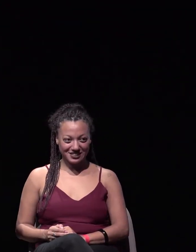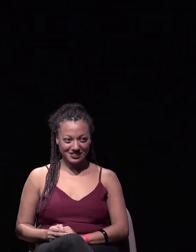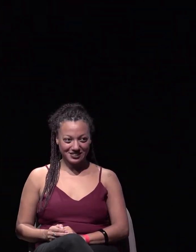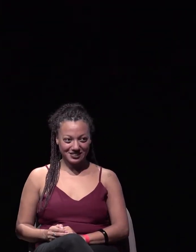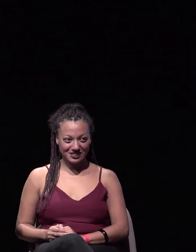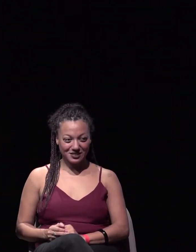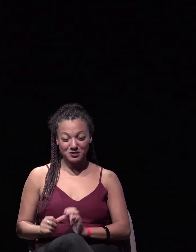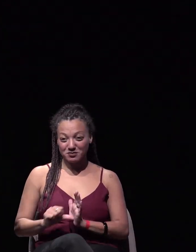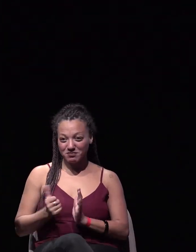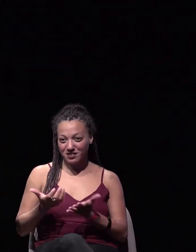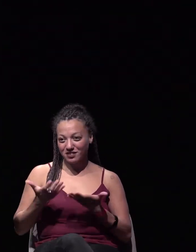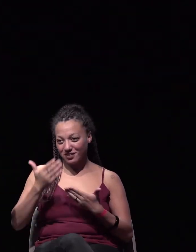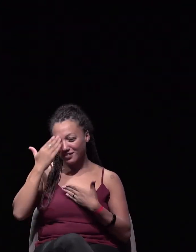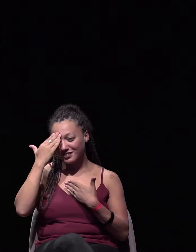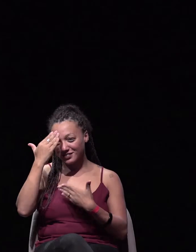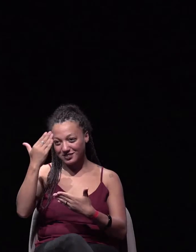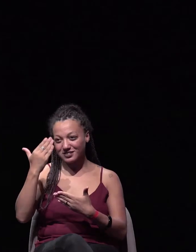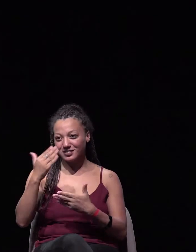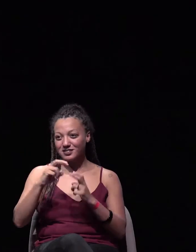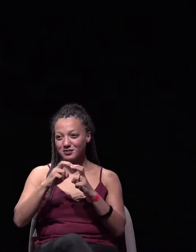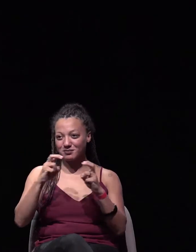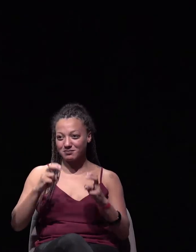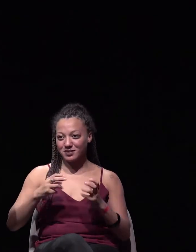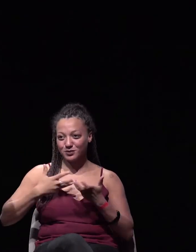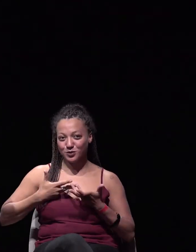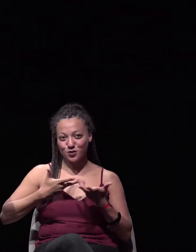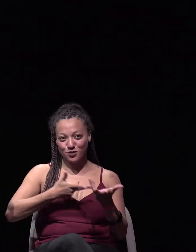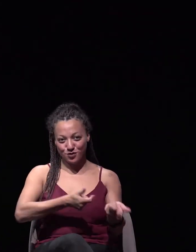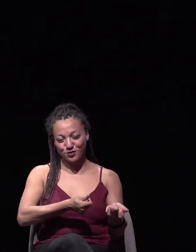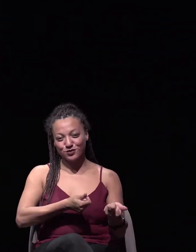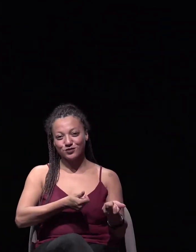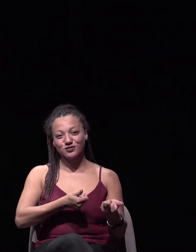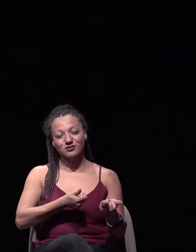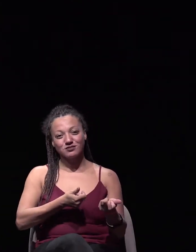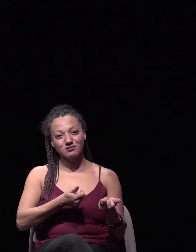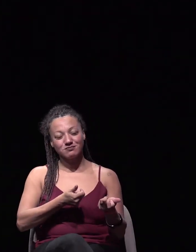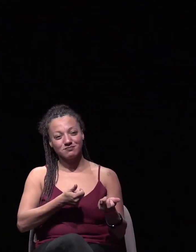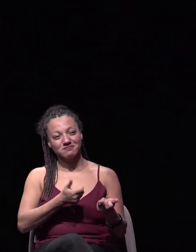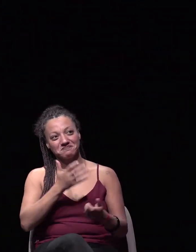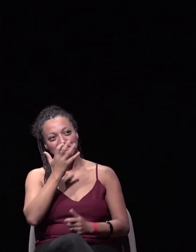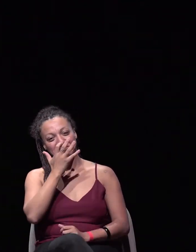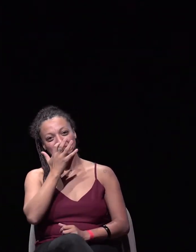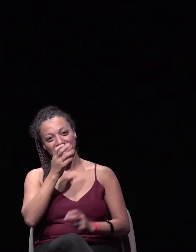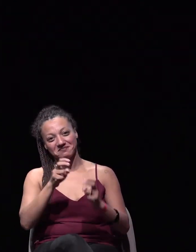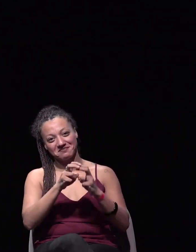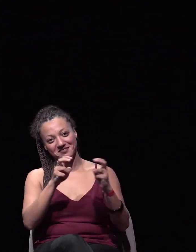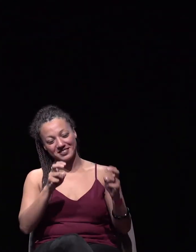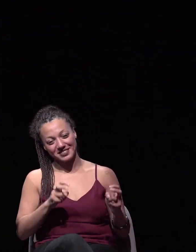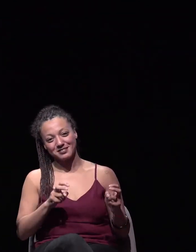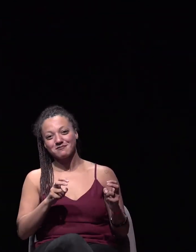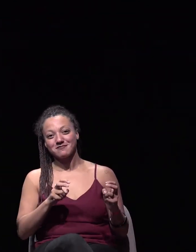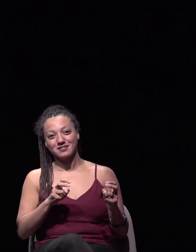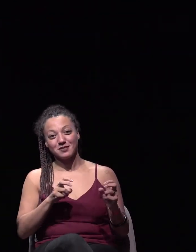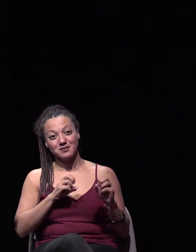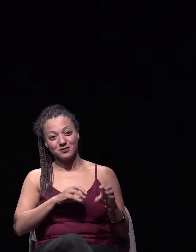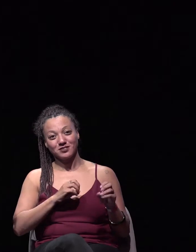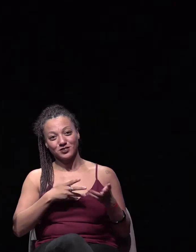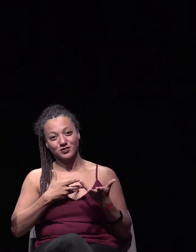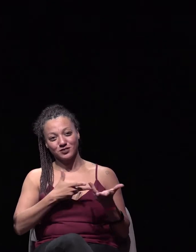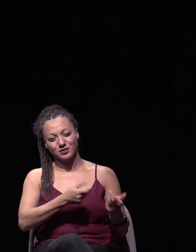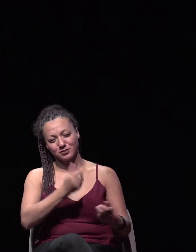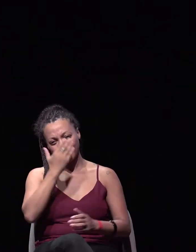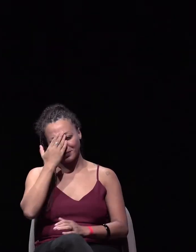Bom, eu queria primeiro agradecer esse convite aqui do Educativo, dessa casa tão admirada, né, pela gente, o MASP, agradecer